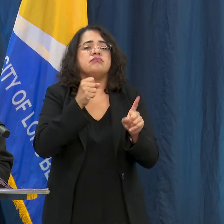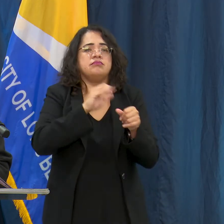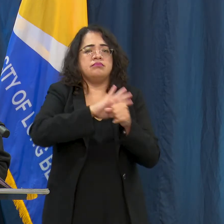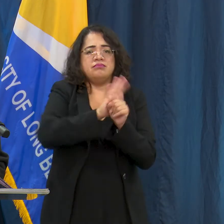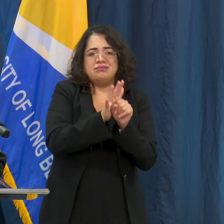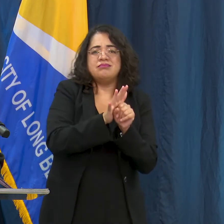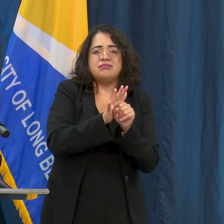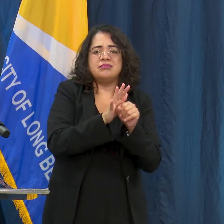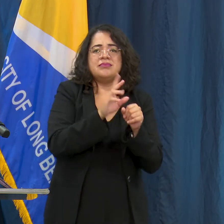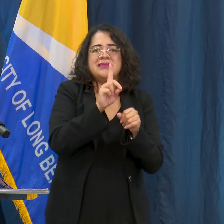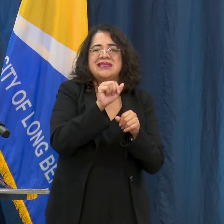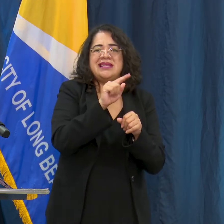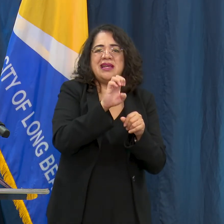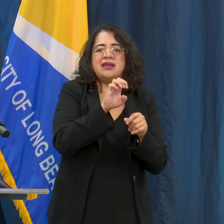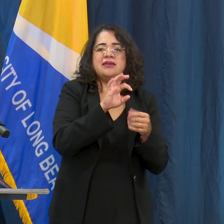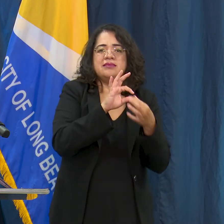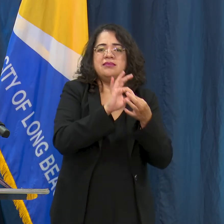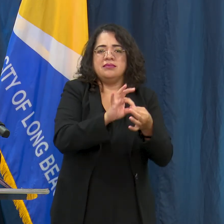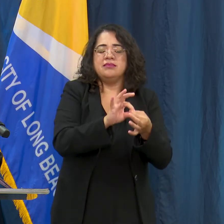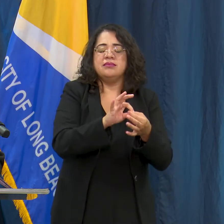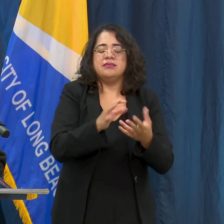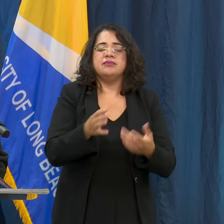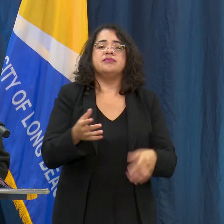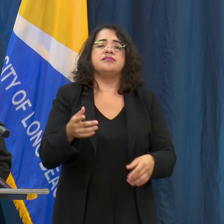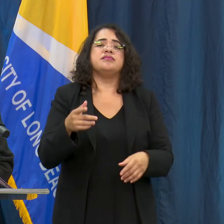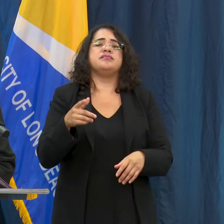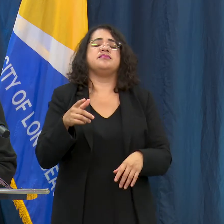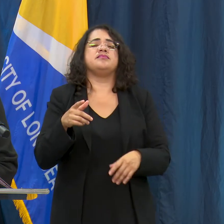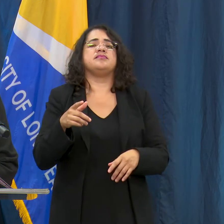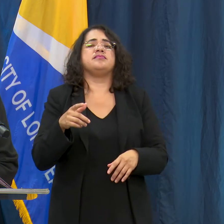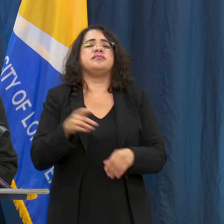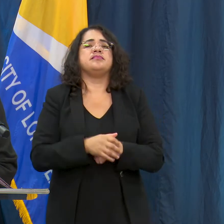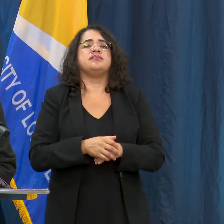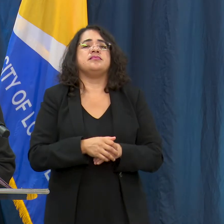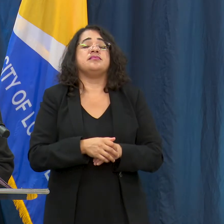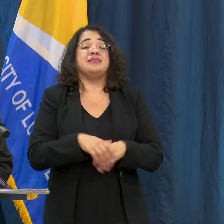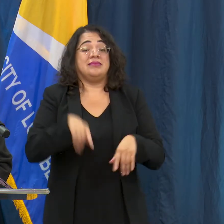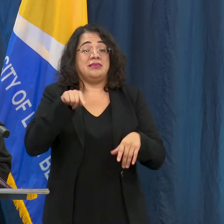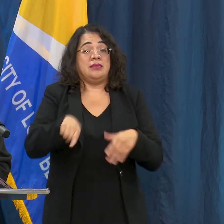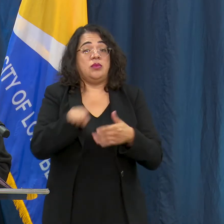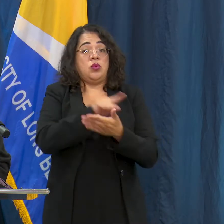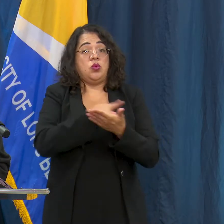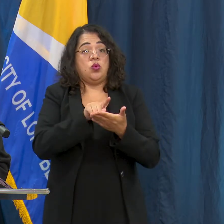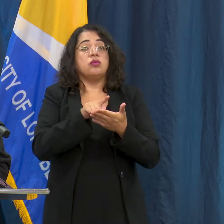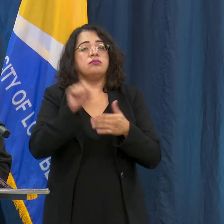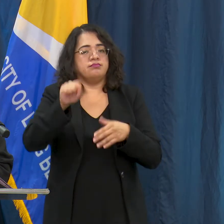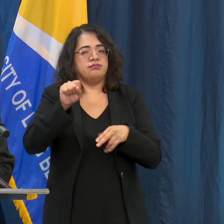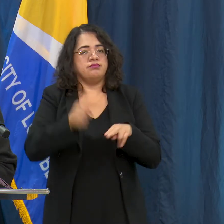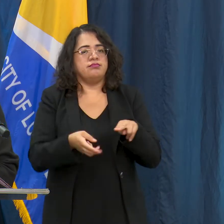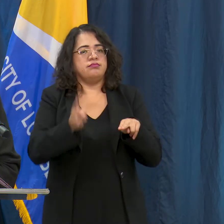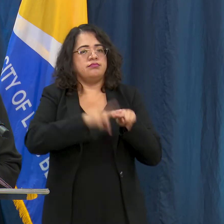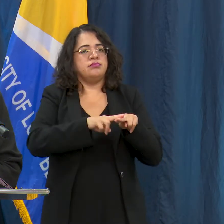imágenes indicaban los casos del coronavirus por fecha y esta semana vimos un aumento